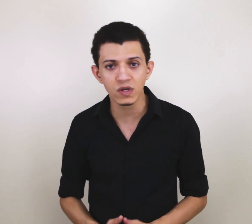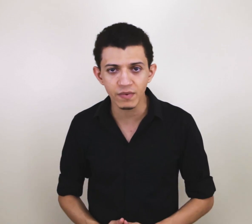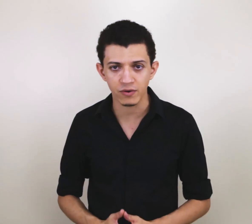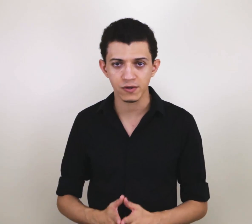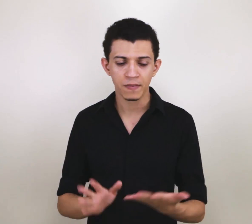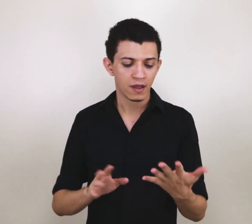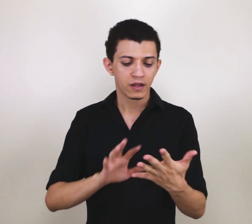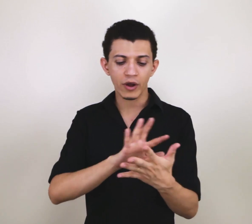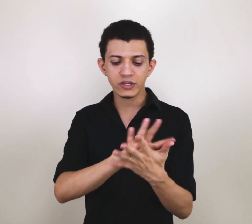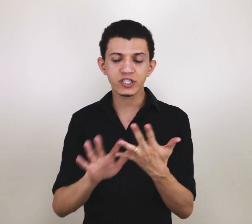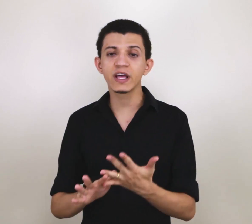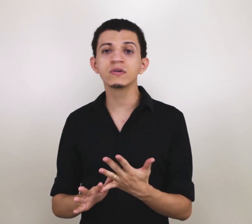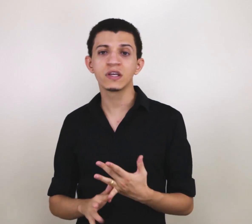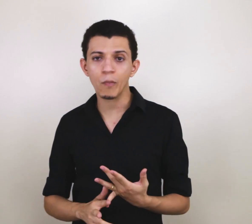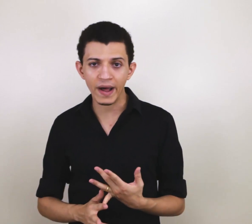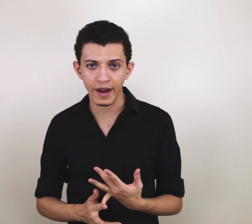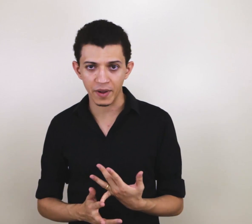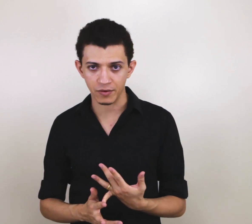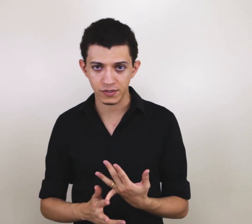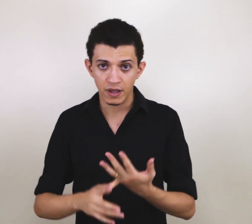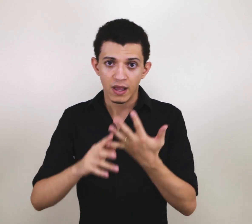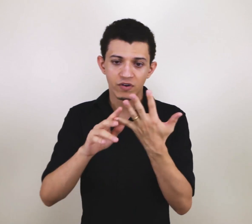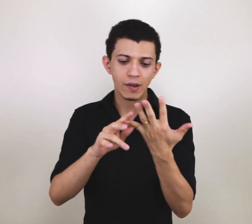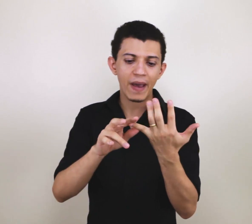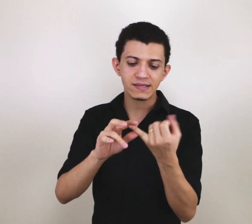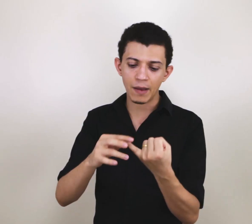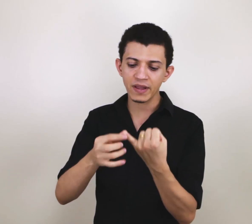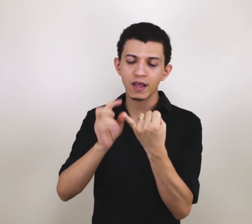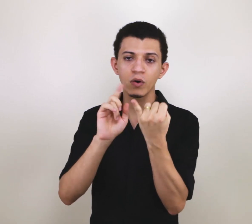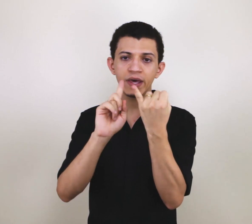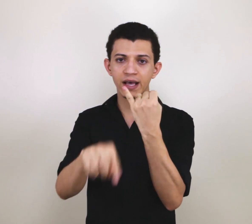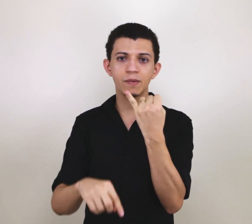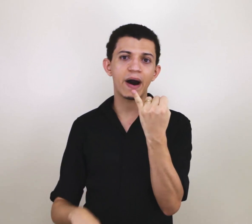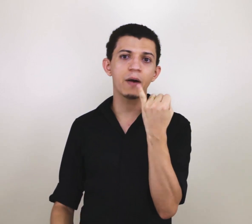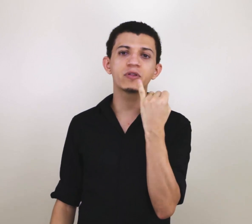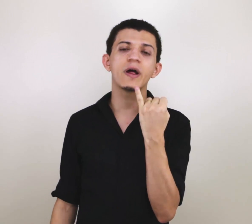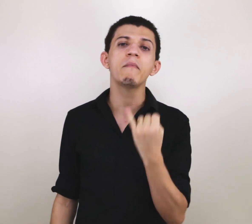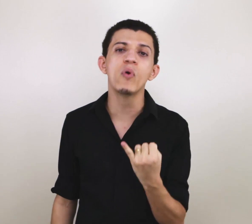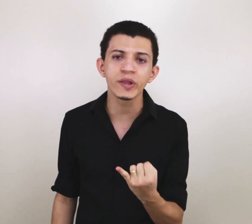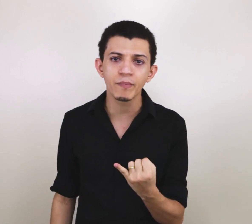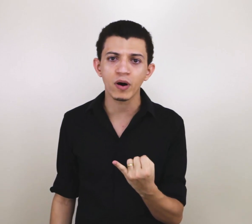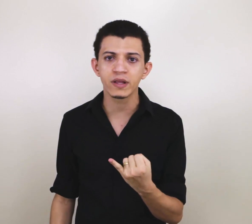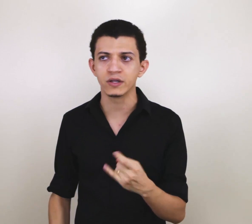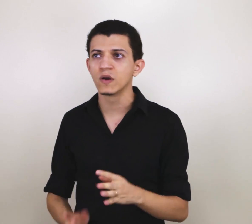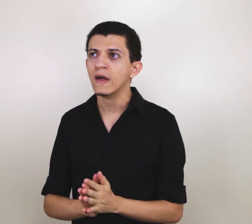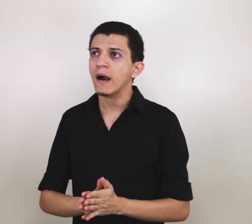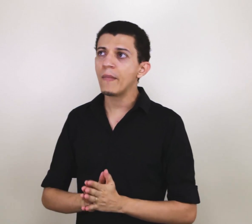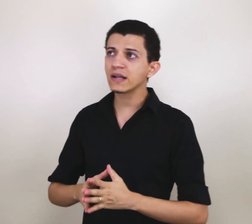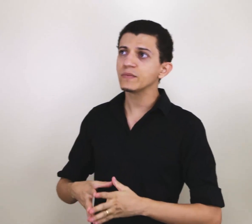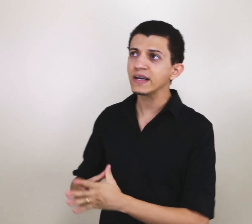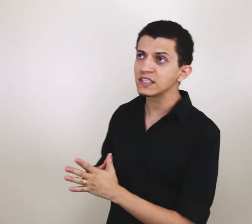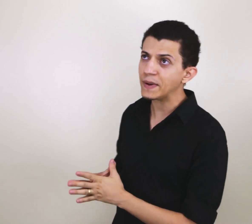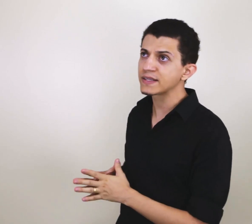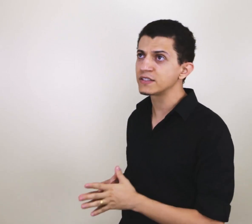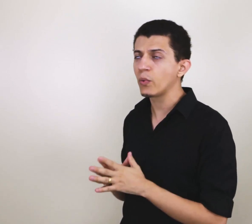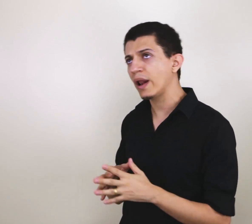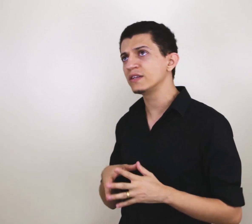mãos. Então aí a gente tem os 5 parâmetros. Você percebe então que esse parâmetro é muito importante. Mas nas pesquisas de William